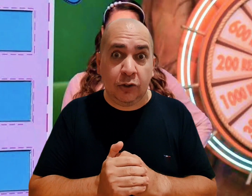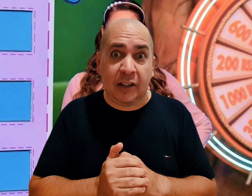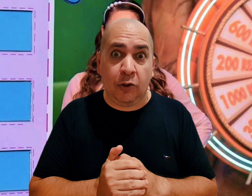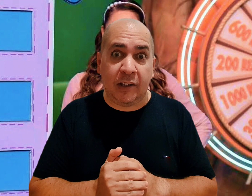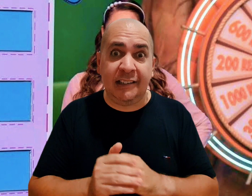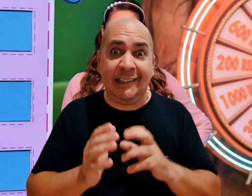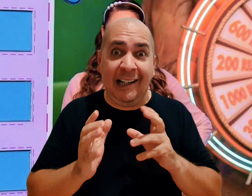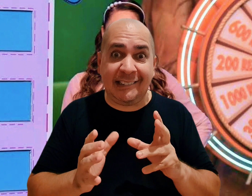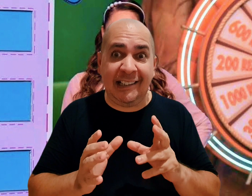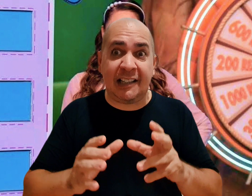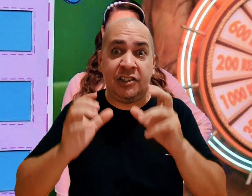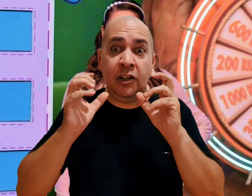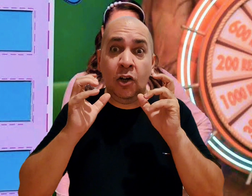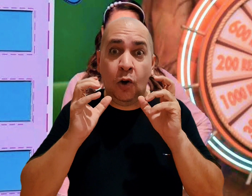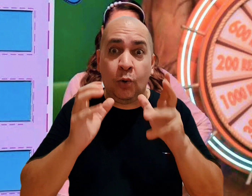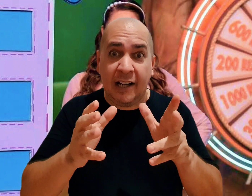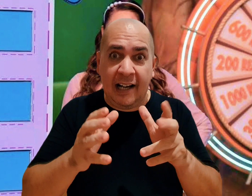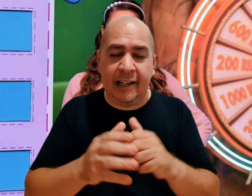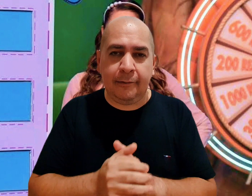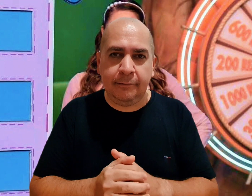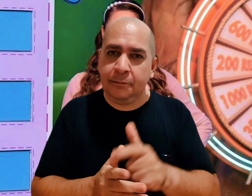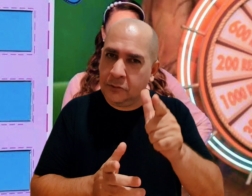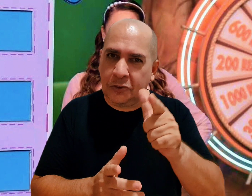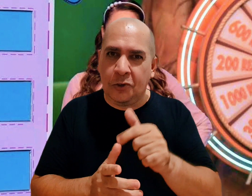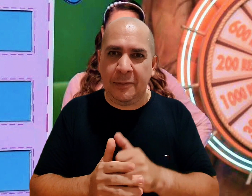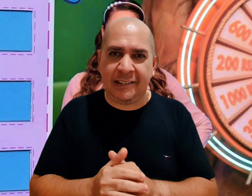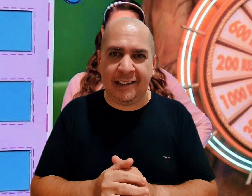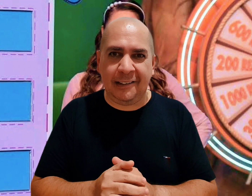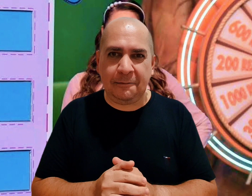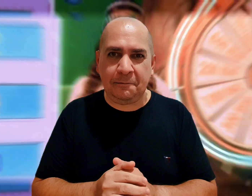Tom Cavalcante acerte ou caia comenta aí